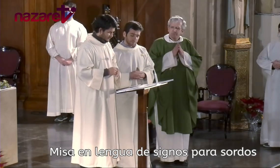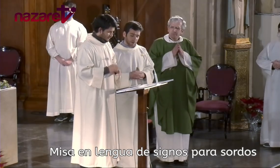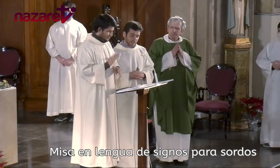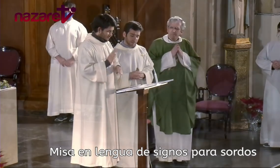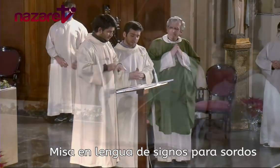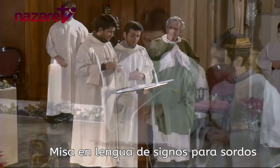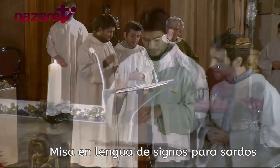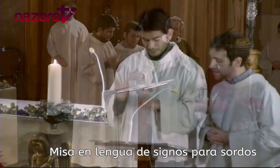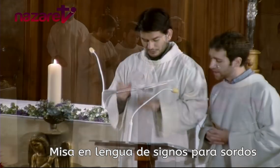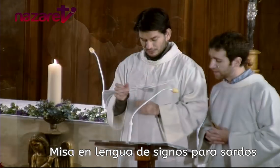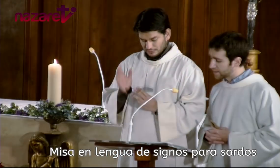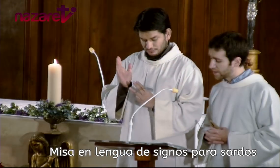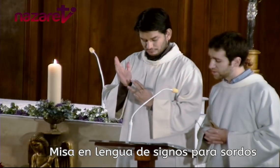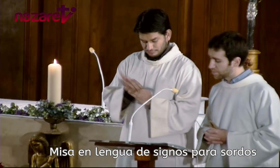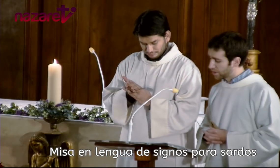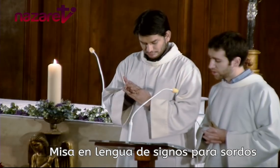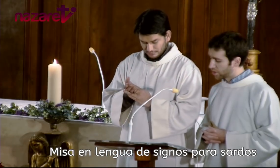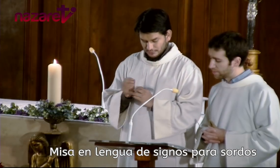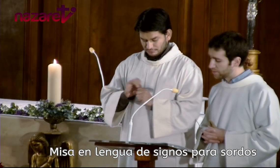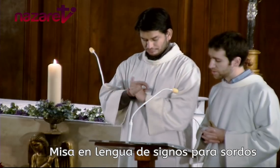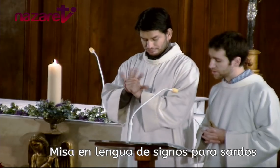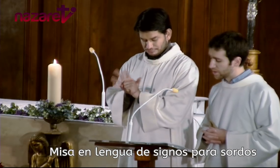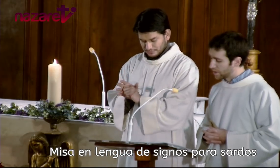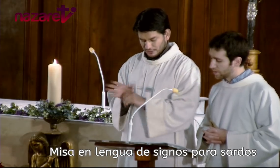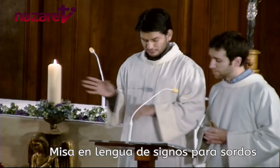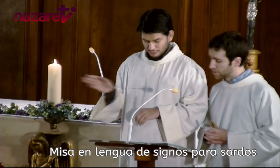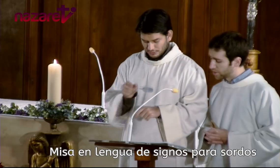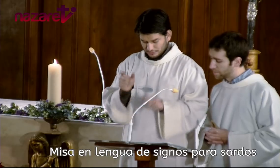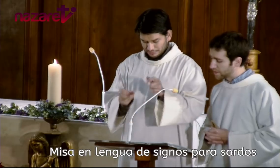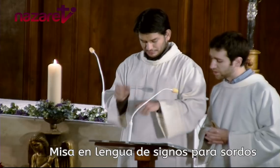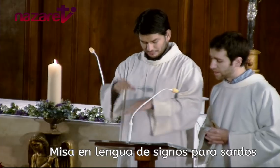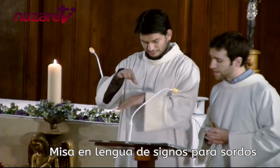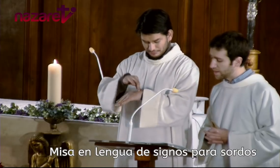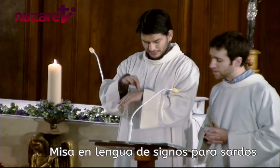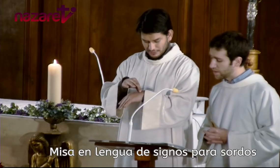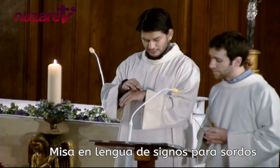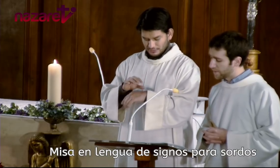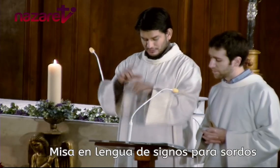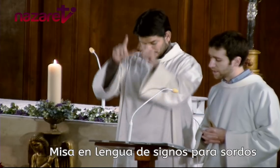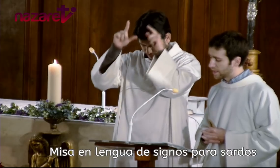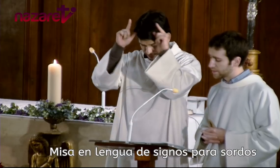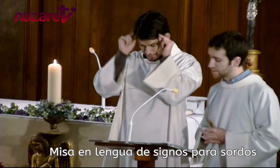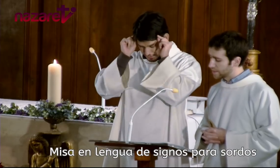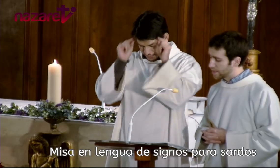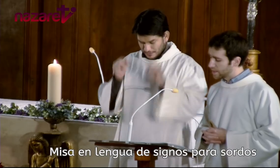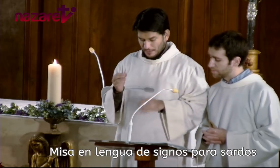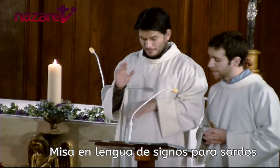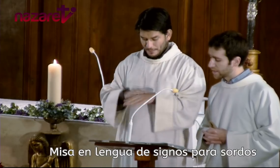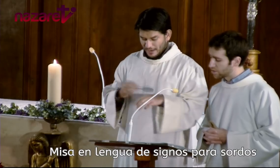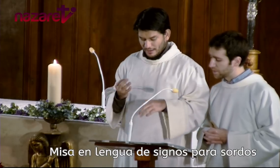las víctimas y afectados por el coronavirus, por todo el personal médico y de enfermería, para que se obtenga